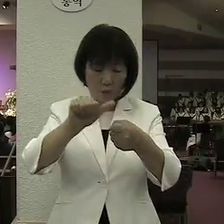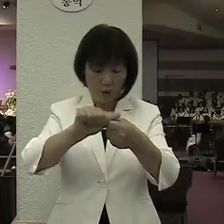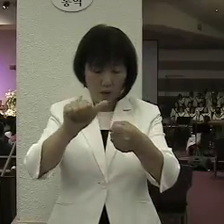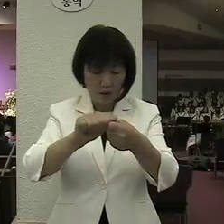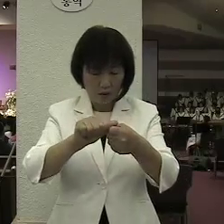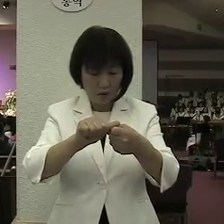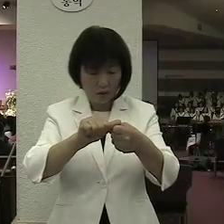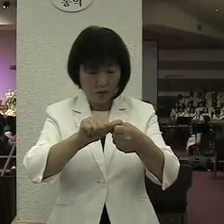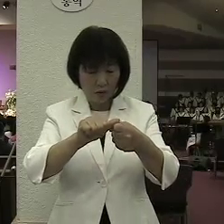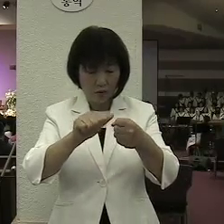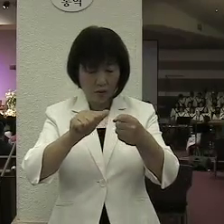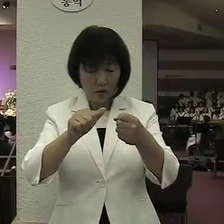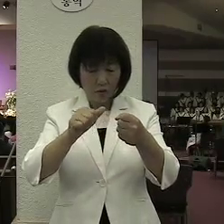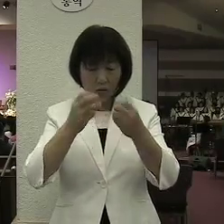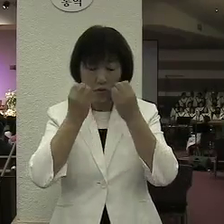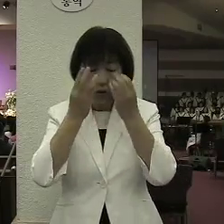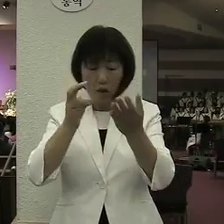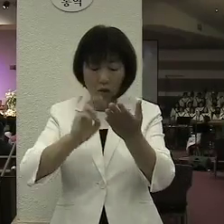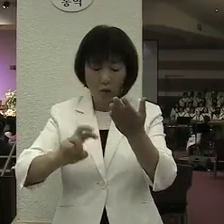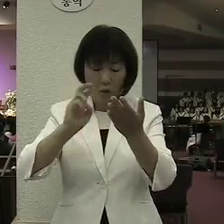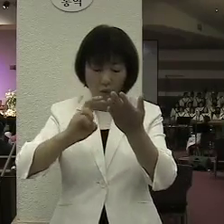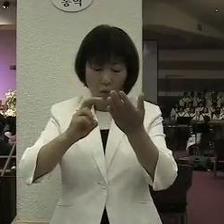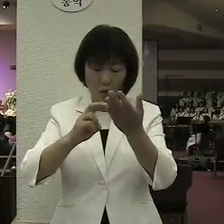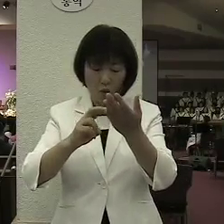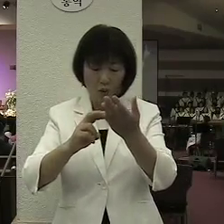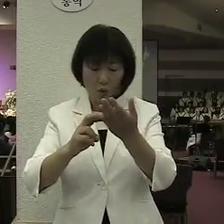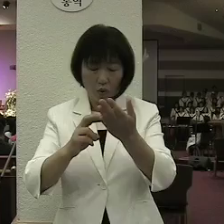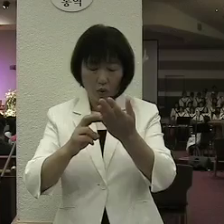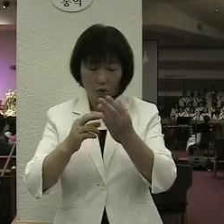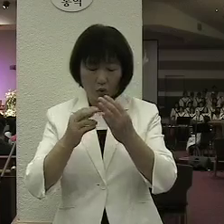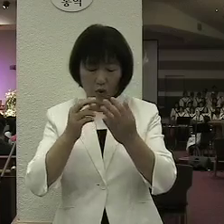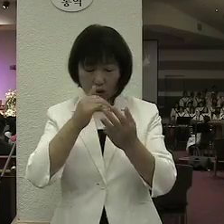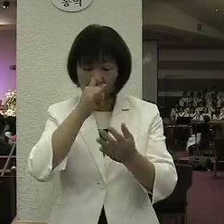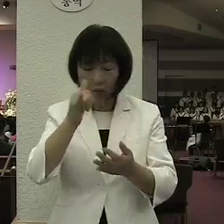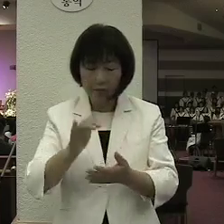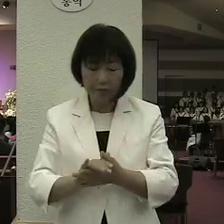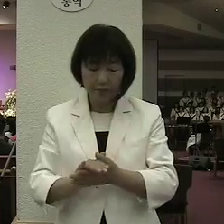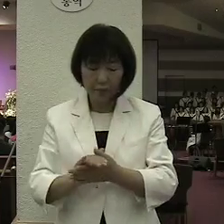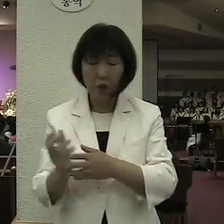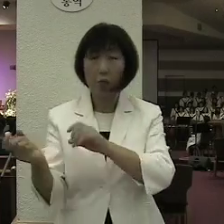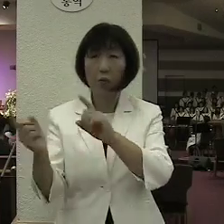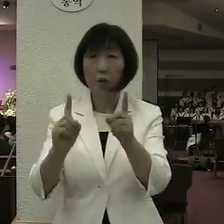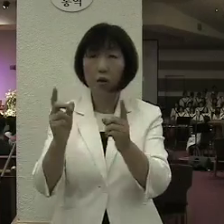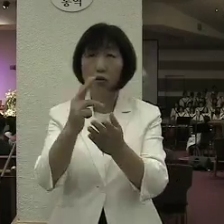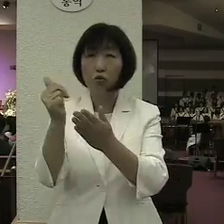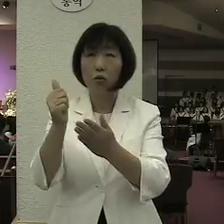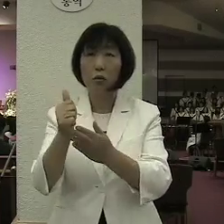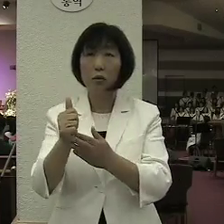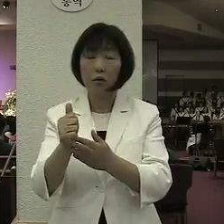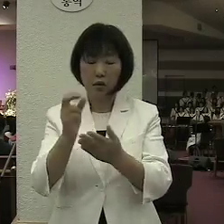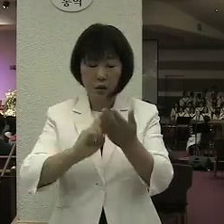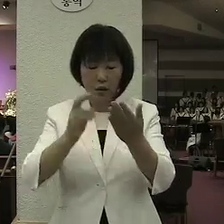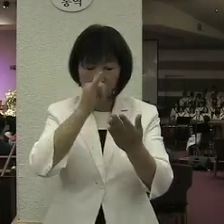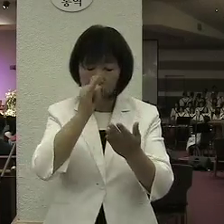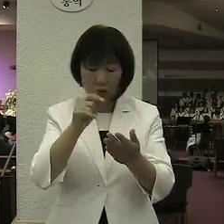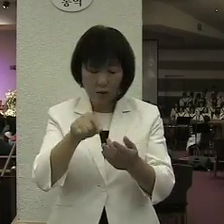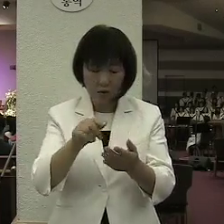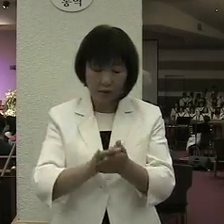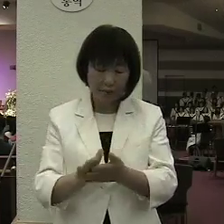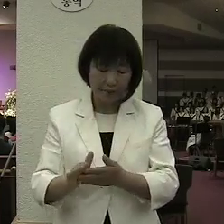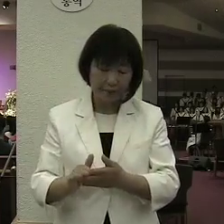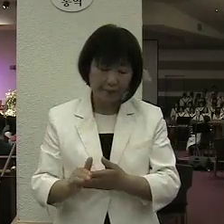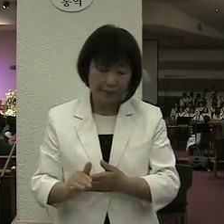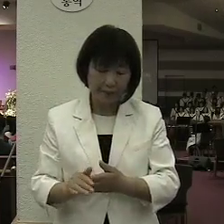그 순간이 되자 그들이 한꺼번에 새 노래로 찬양합니다. 여기서 새 노래가 뻥 터지니까 저쪽에서 또